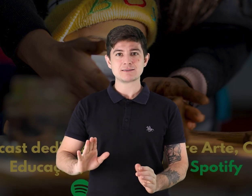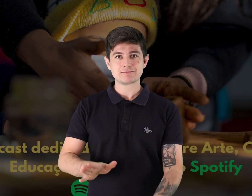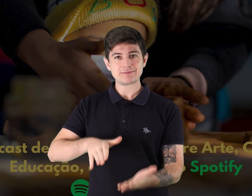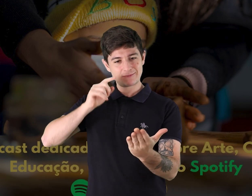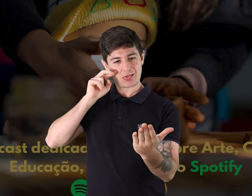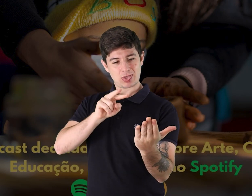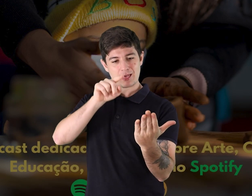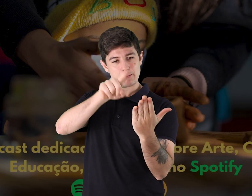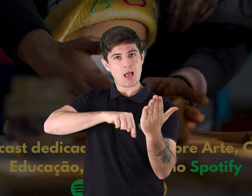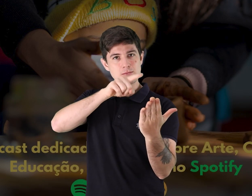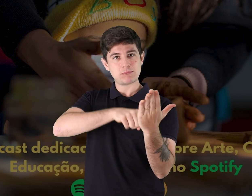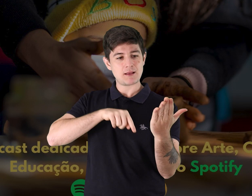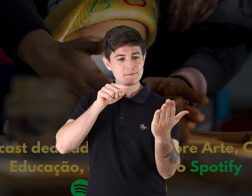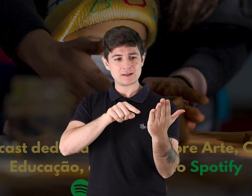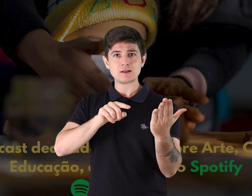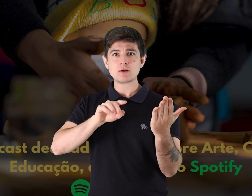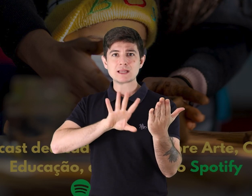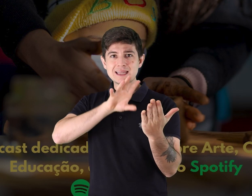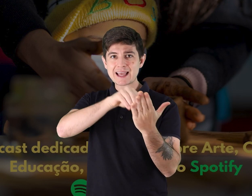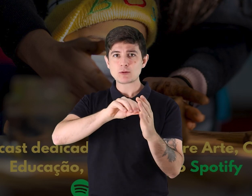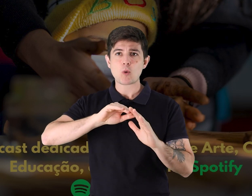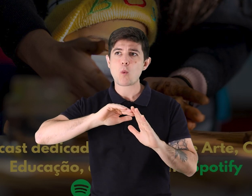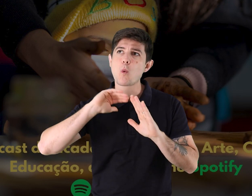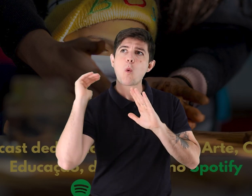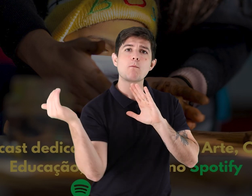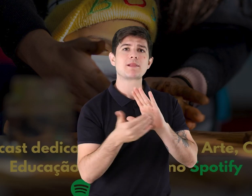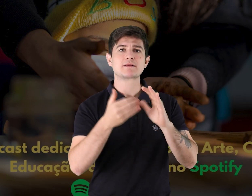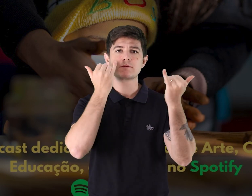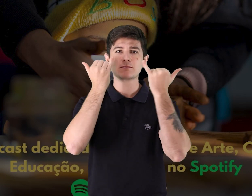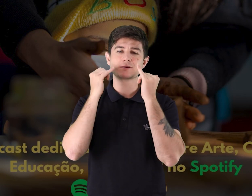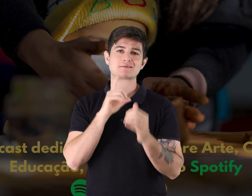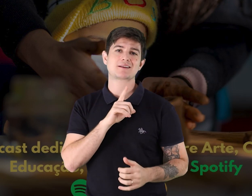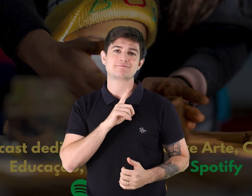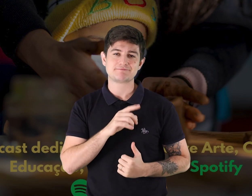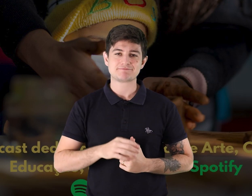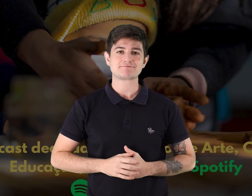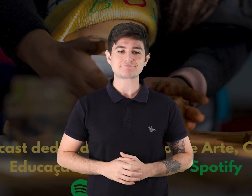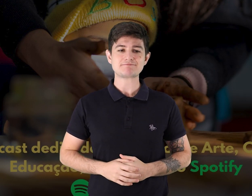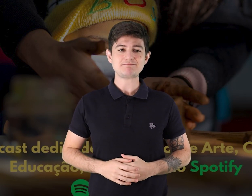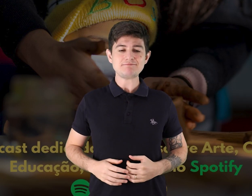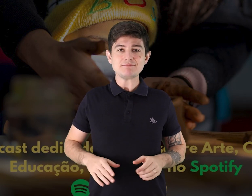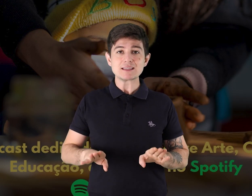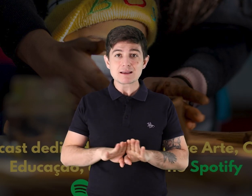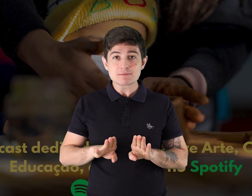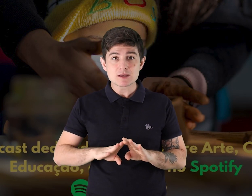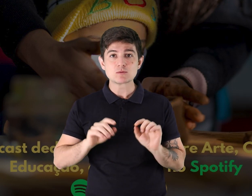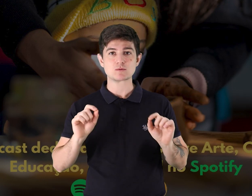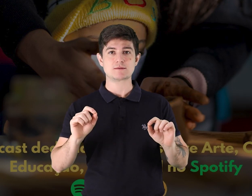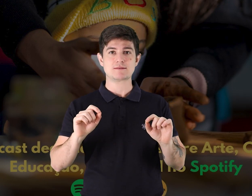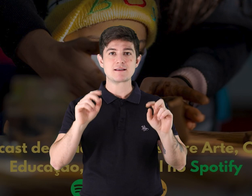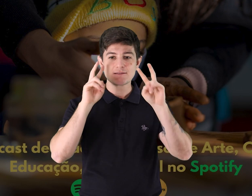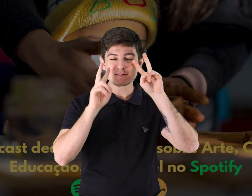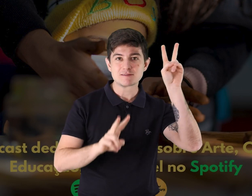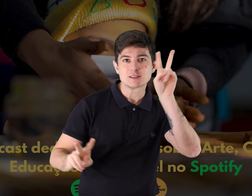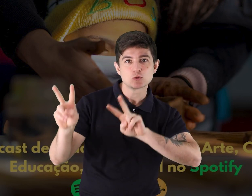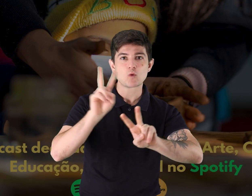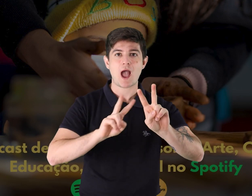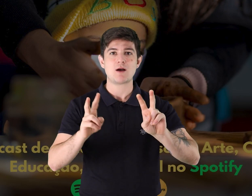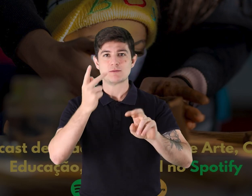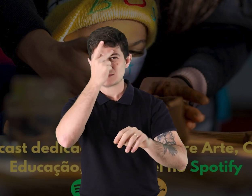já nascem com o touch nas mãos. Sim. E com todas as informações, né? E aí o